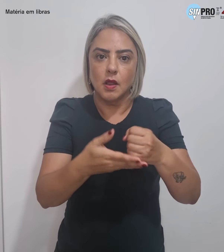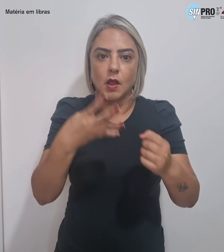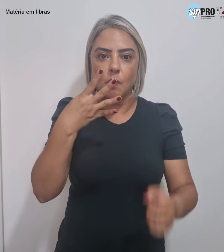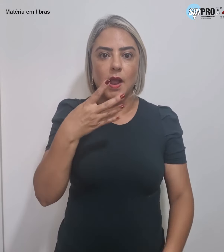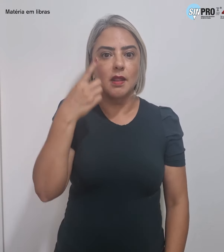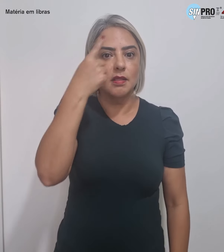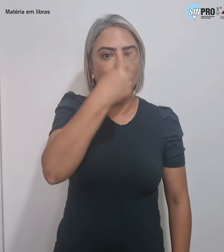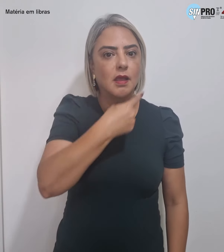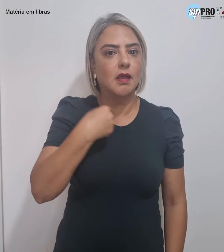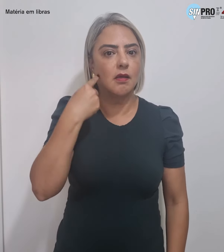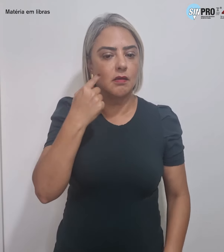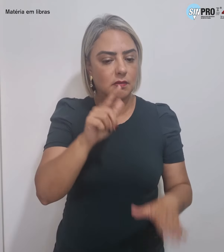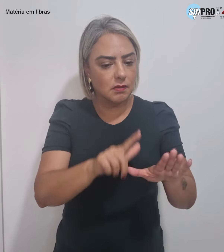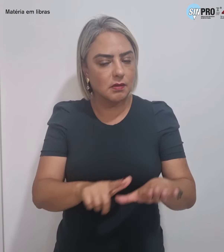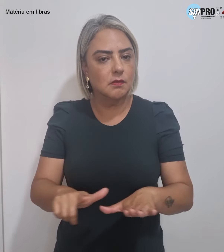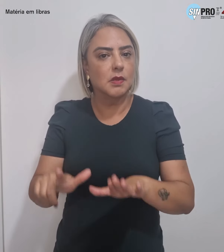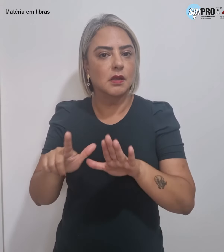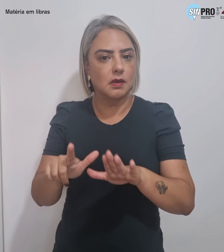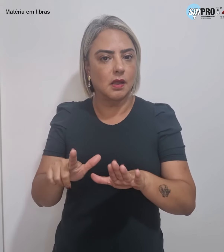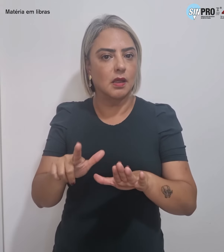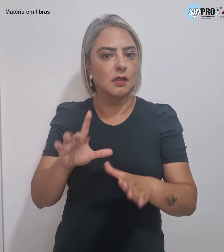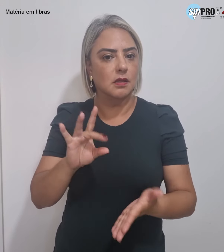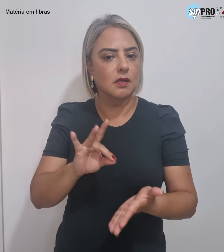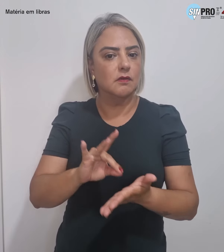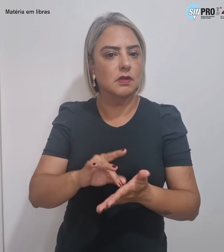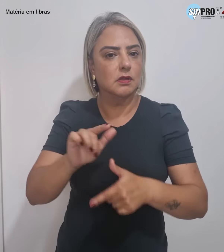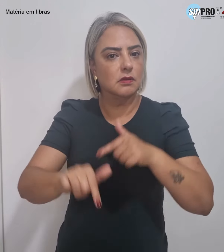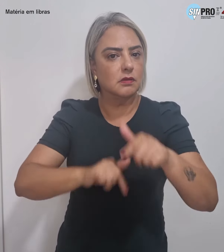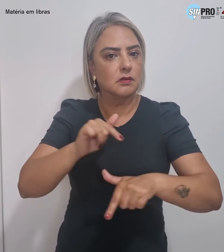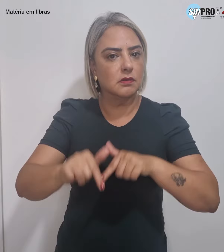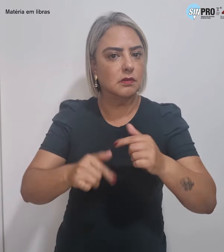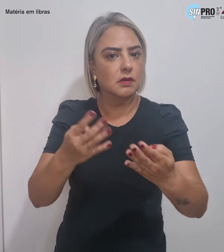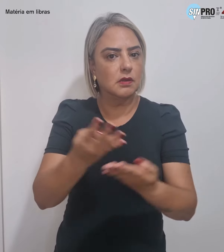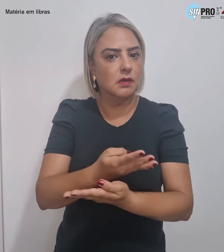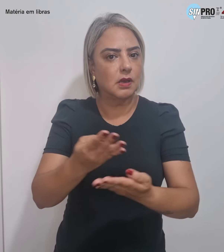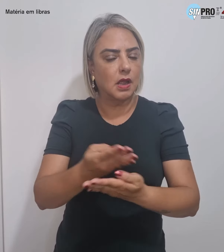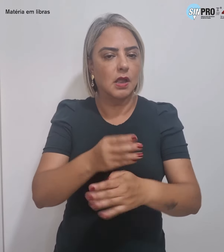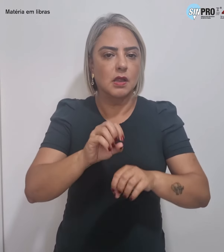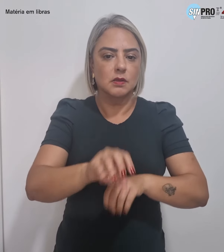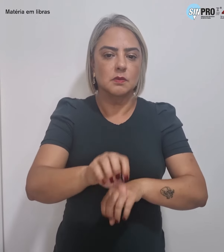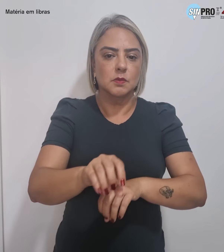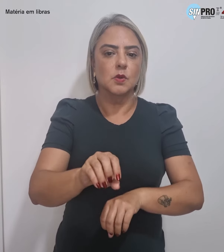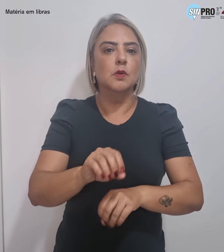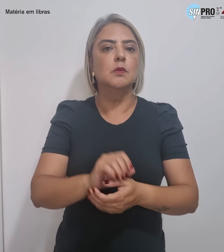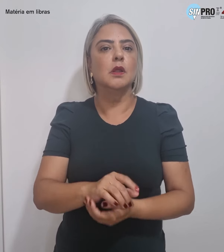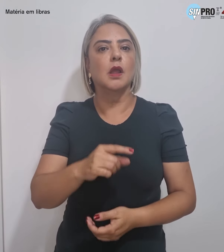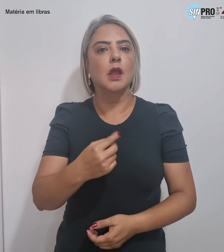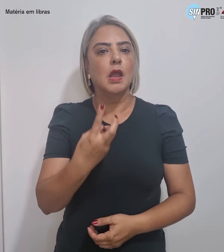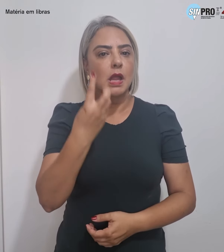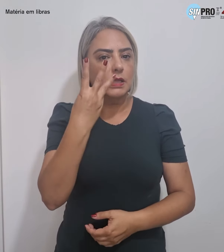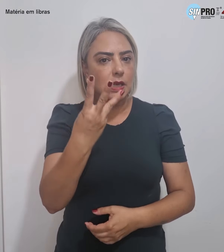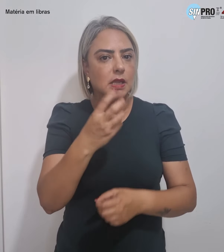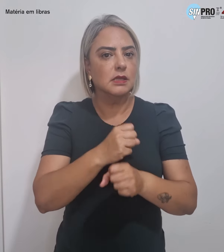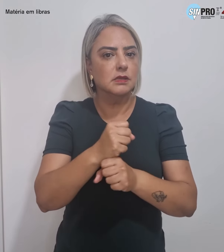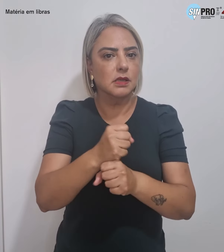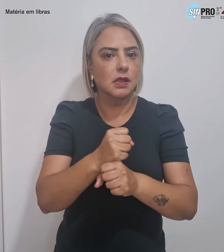40 horas semanais e efetivo exercício na rede pública de ensino há pelo menos 3 anos podem